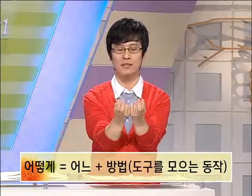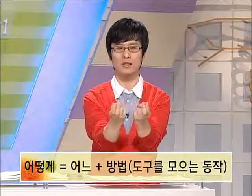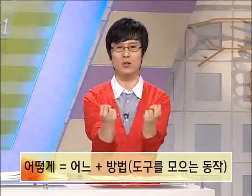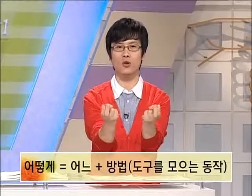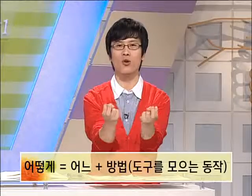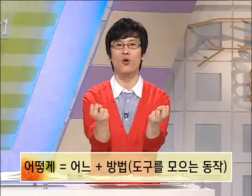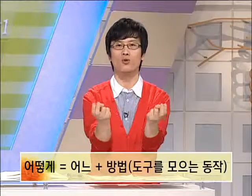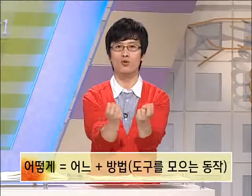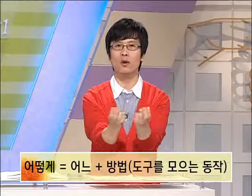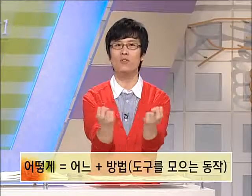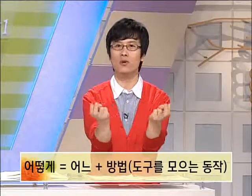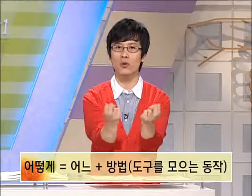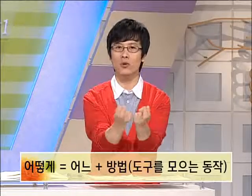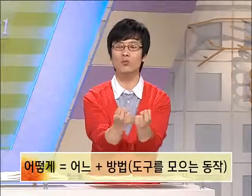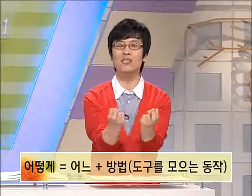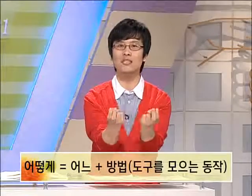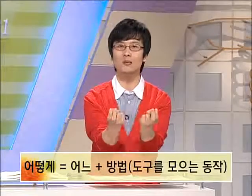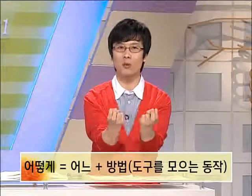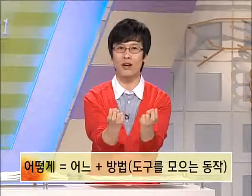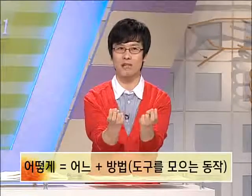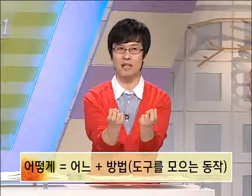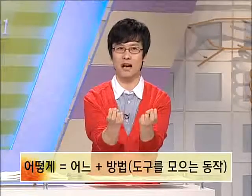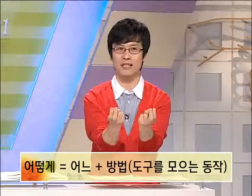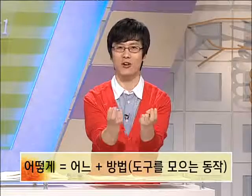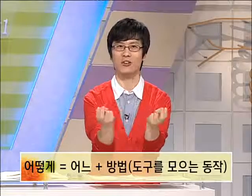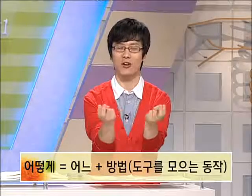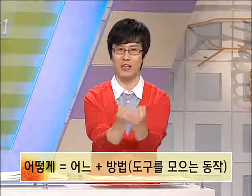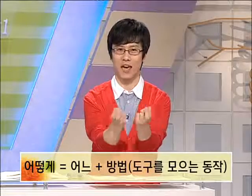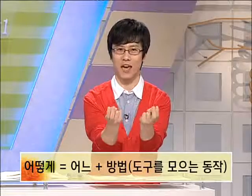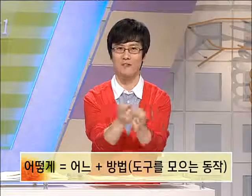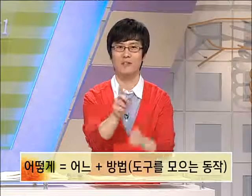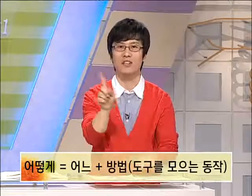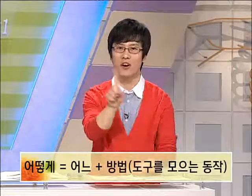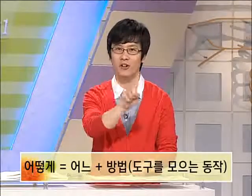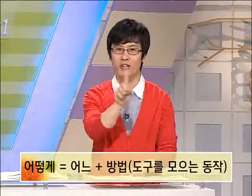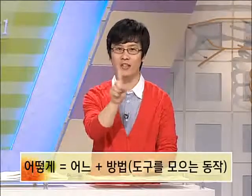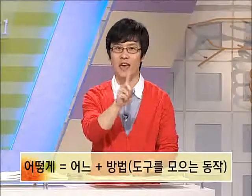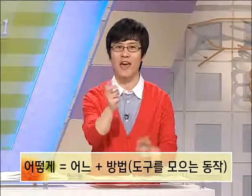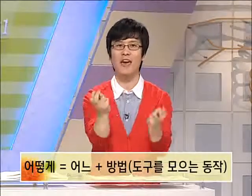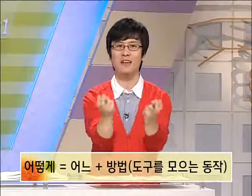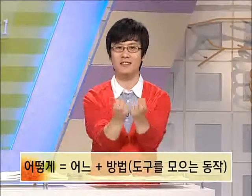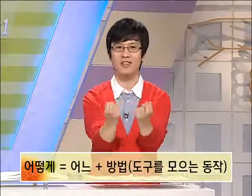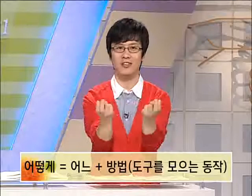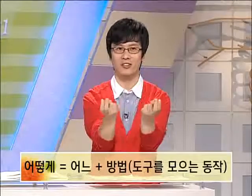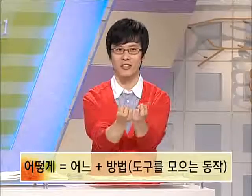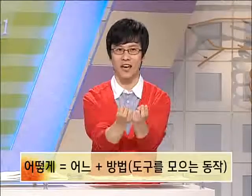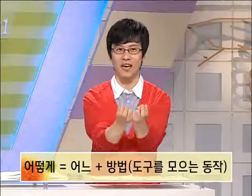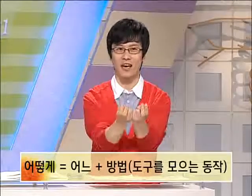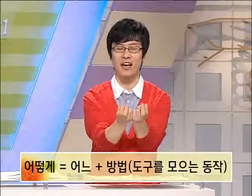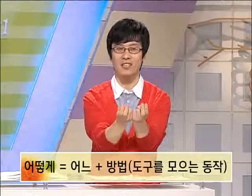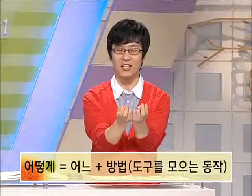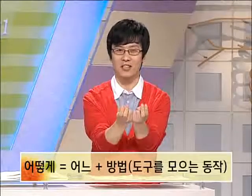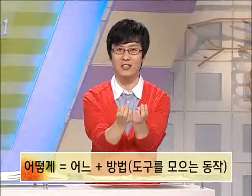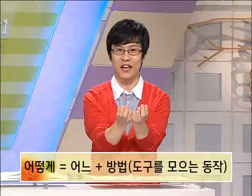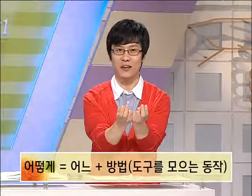끝에 서로 두 번 정도 부딪히는 모양입니다. 어떻게, 어떻게, 어떻게, 이해 되셨나요?